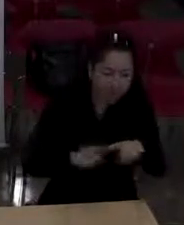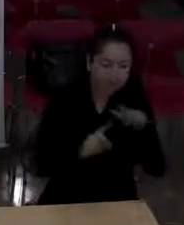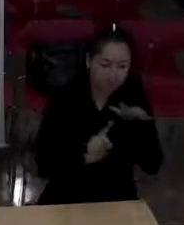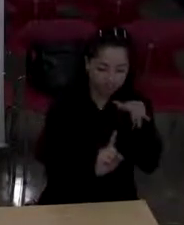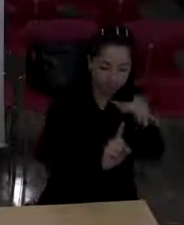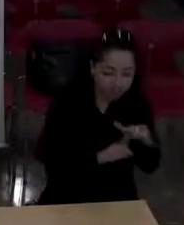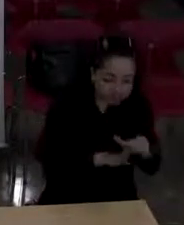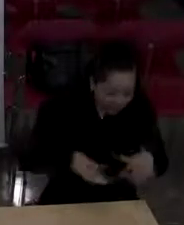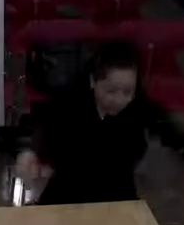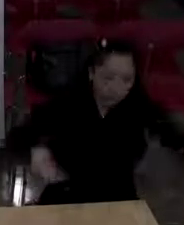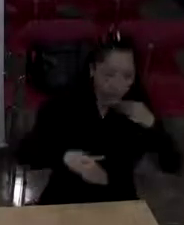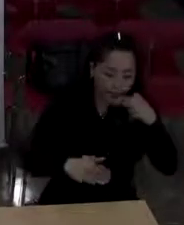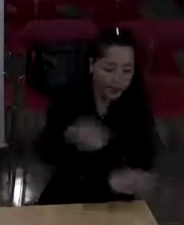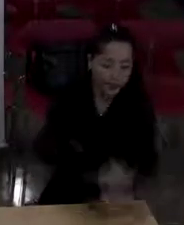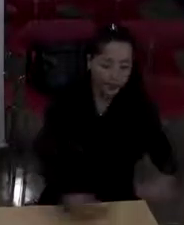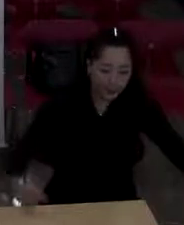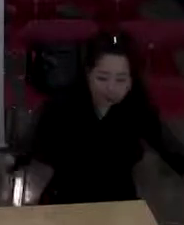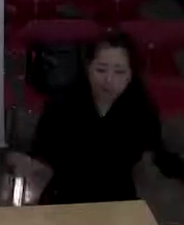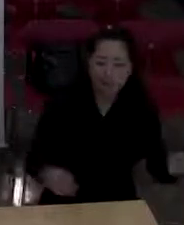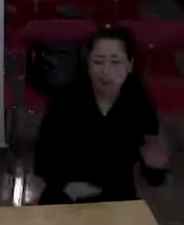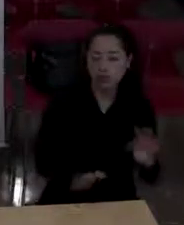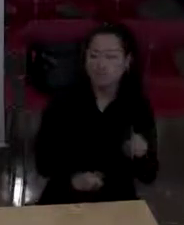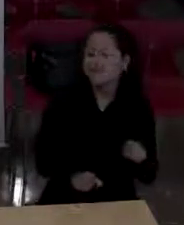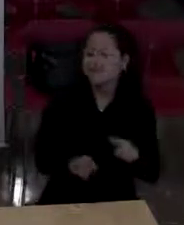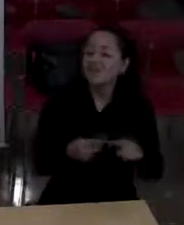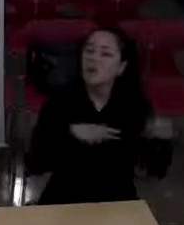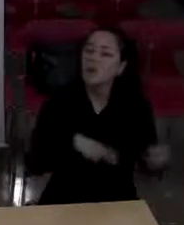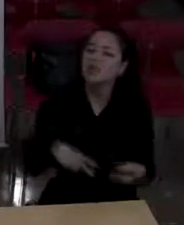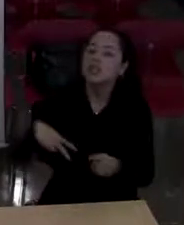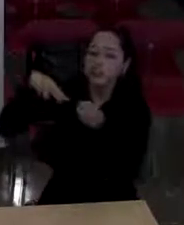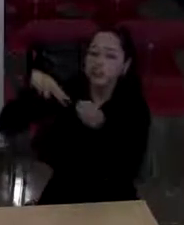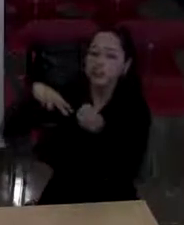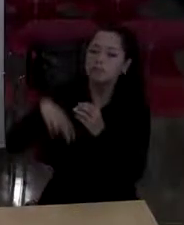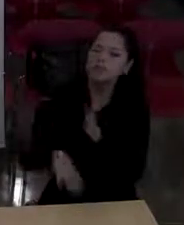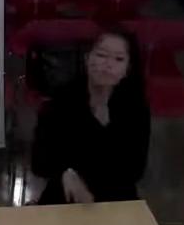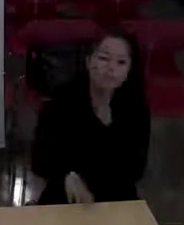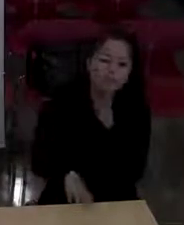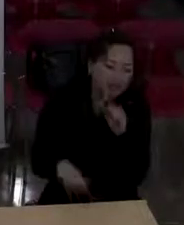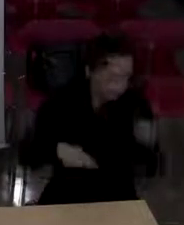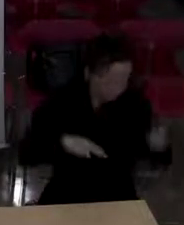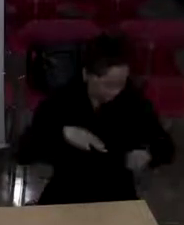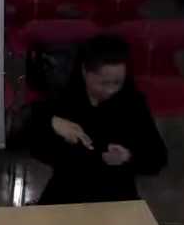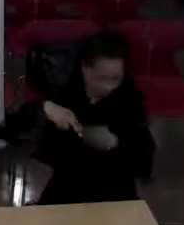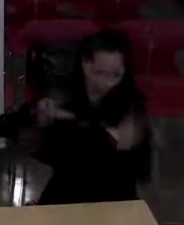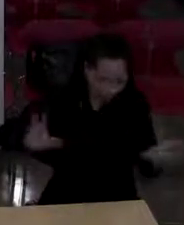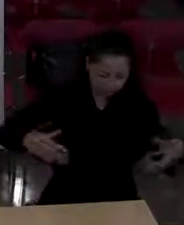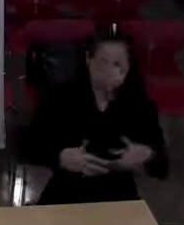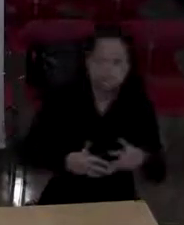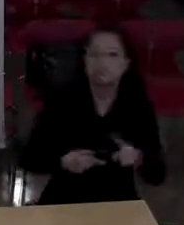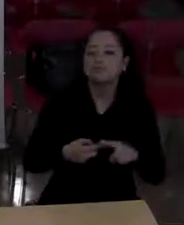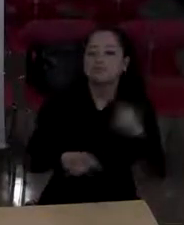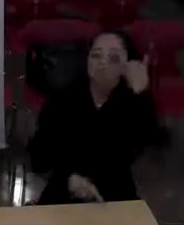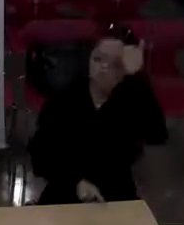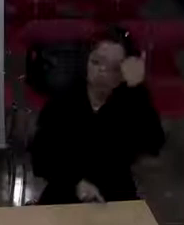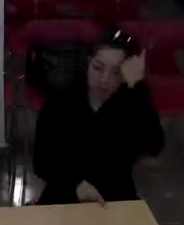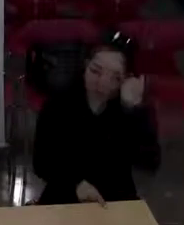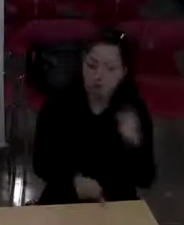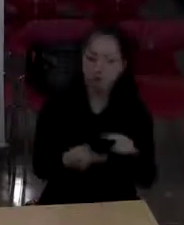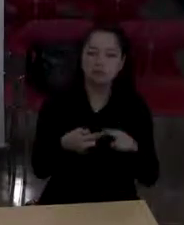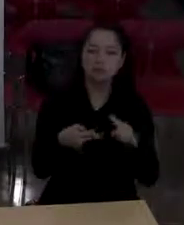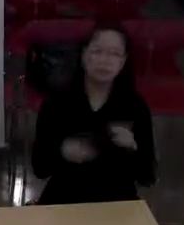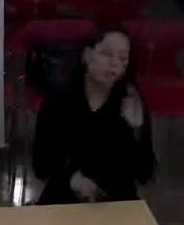en educación, la comunidad en general y pues todas las personas que tienen una relación de alguna u otra